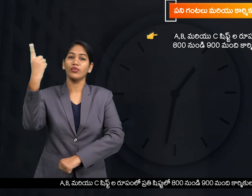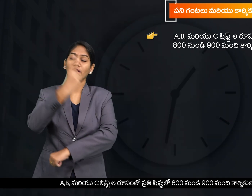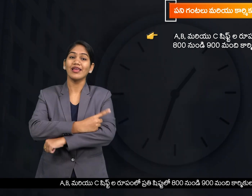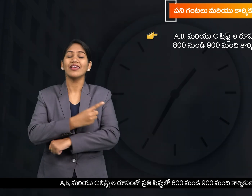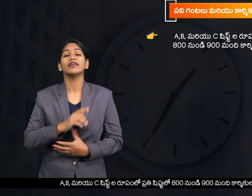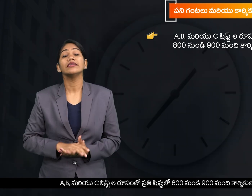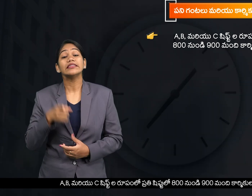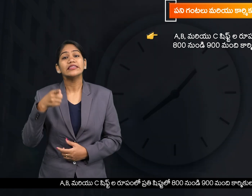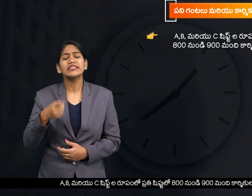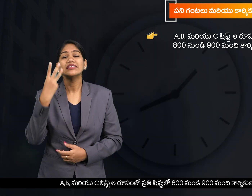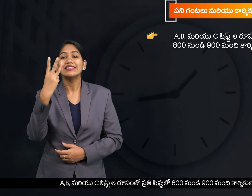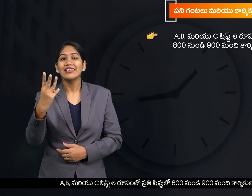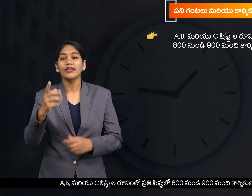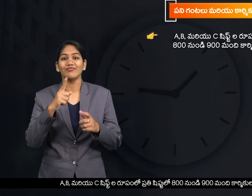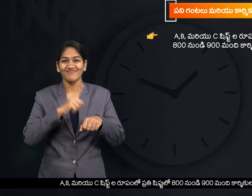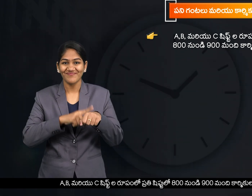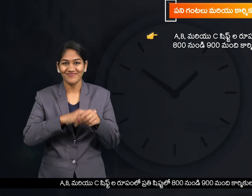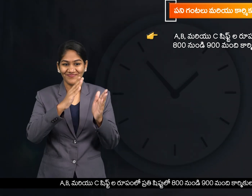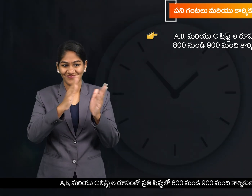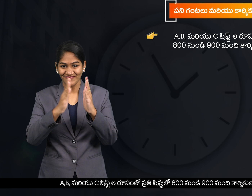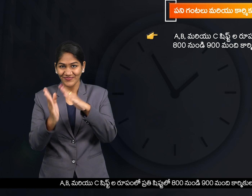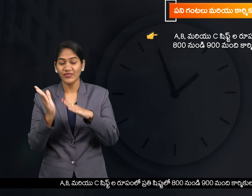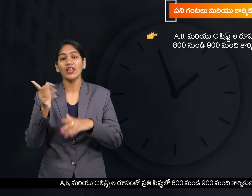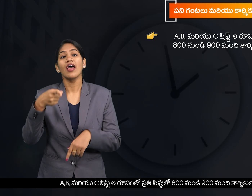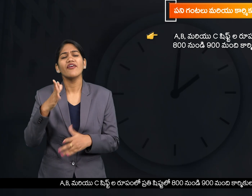ఏ, బి మరియు సి షిఫ్ట్ల రూపంలో